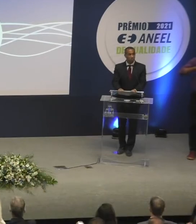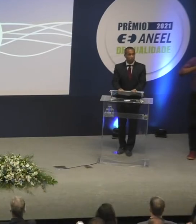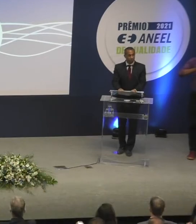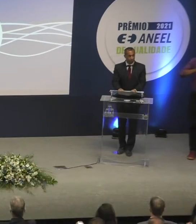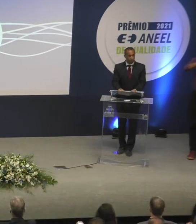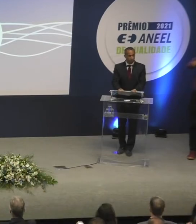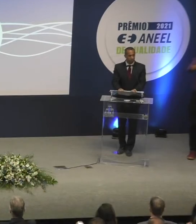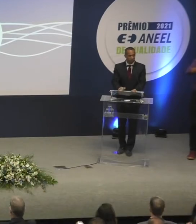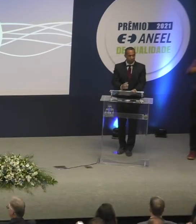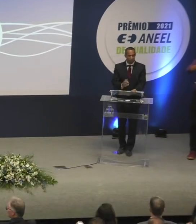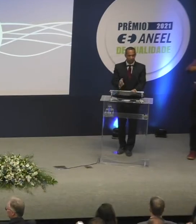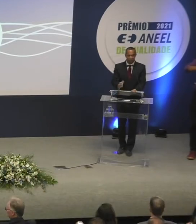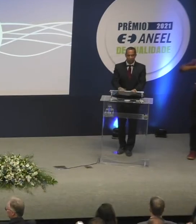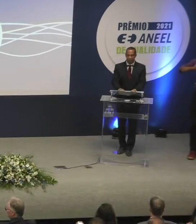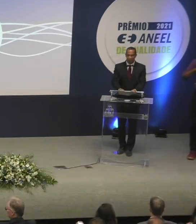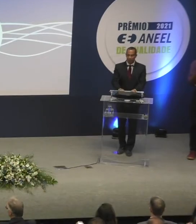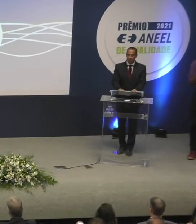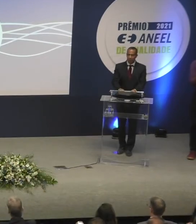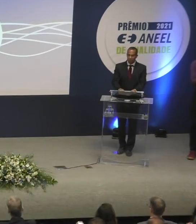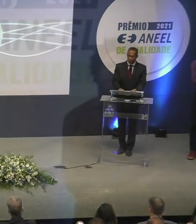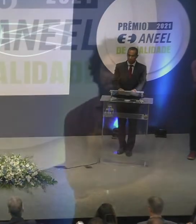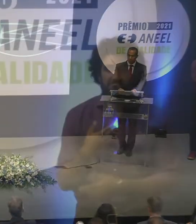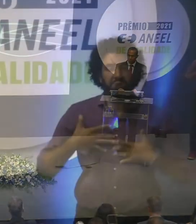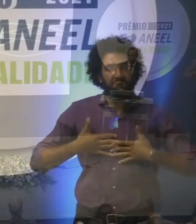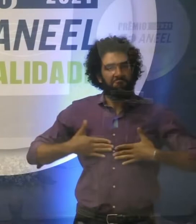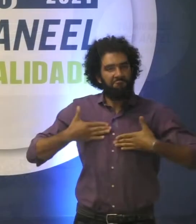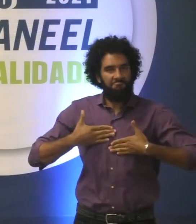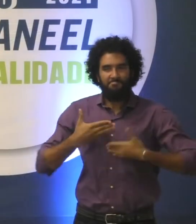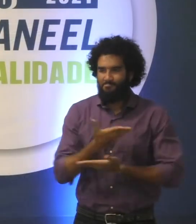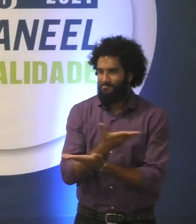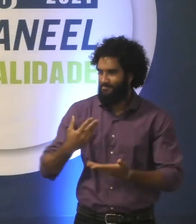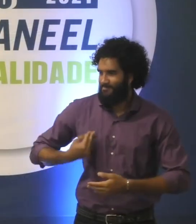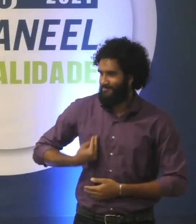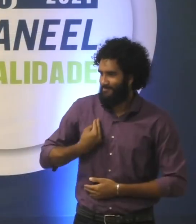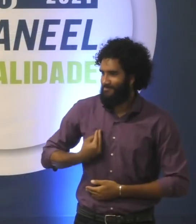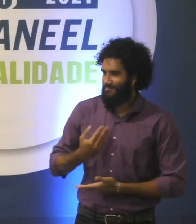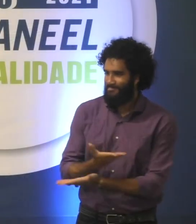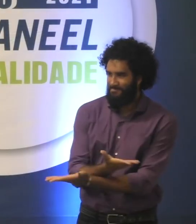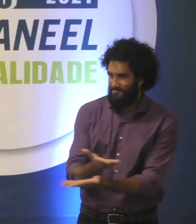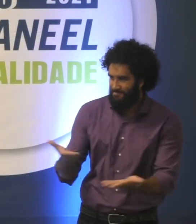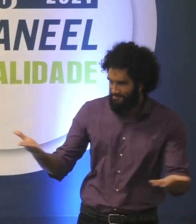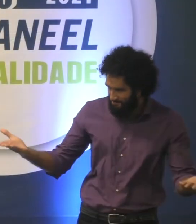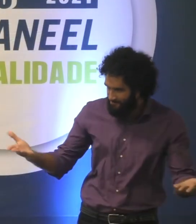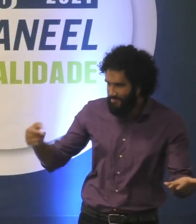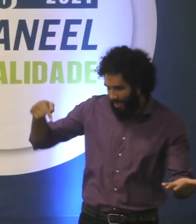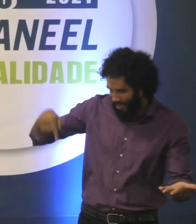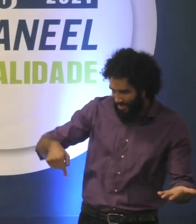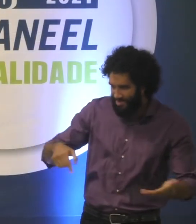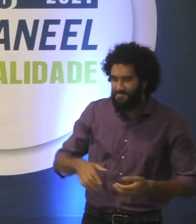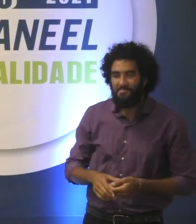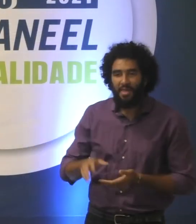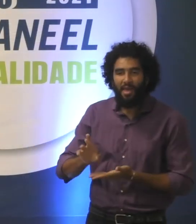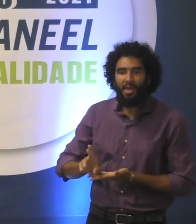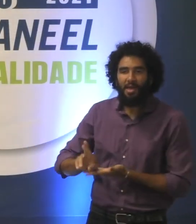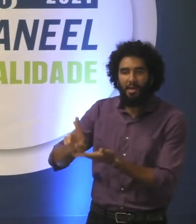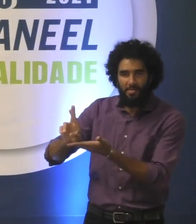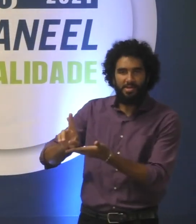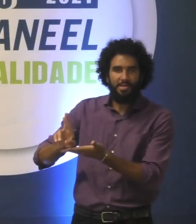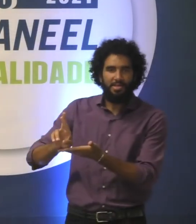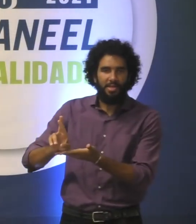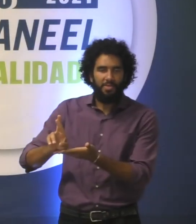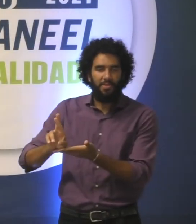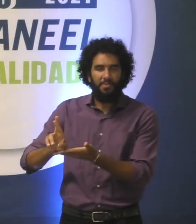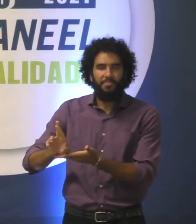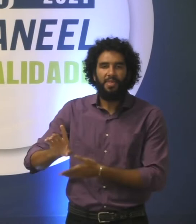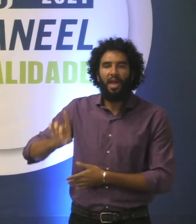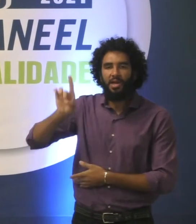Qualidade 2021. Uma grande satisfação receber todos vocês aqui na Casa da Anel. E em nome da